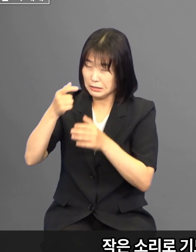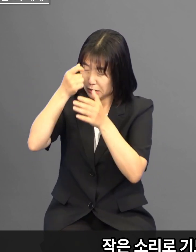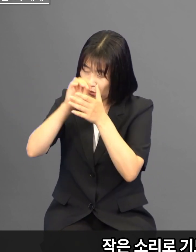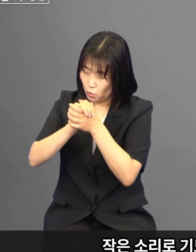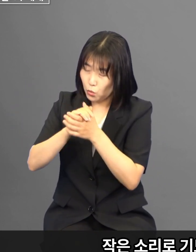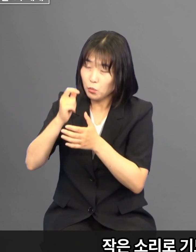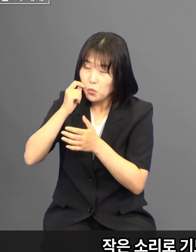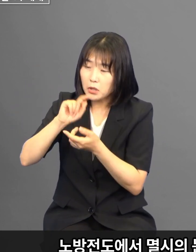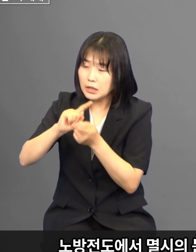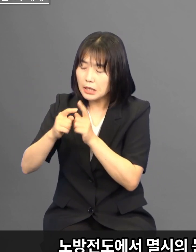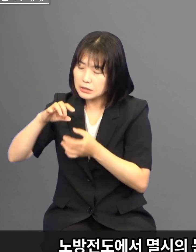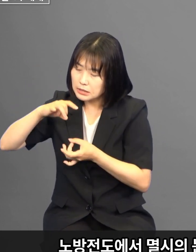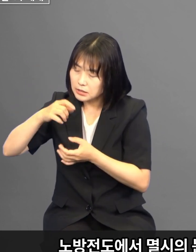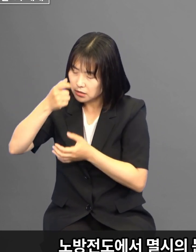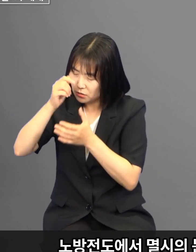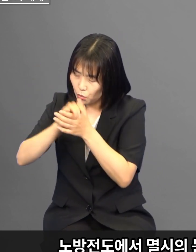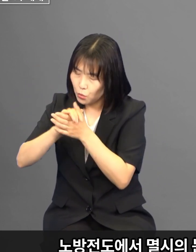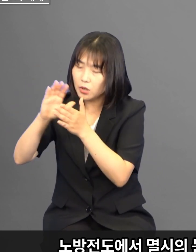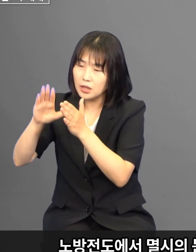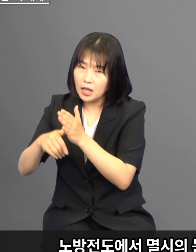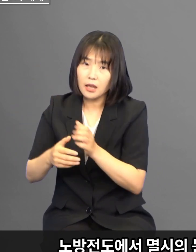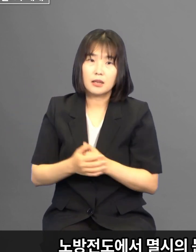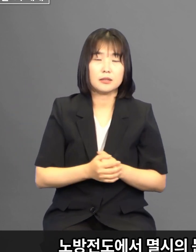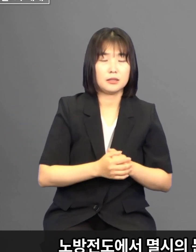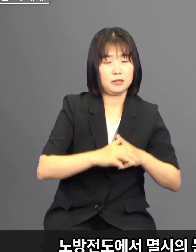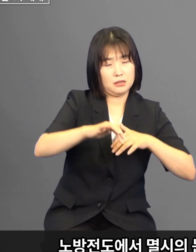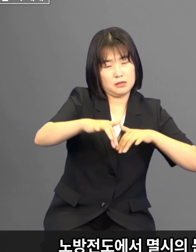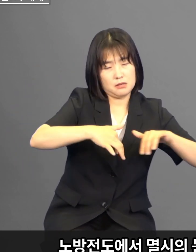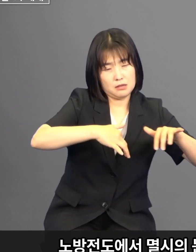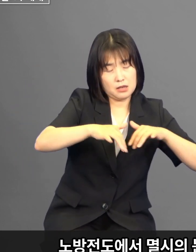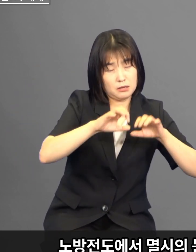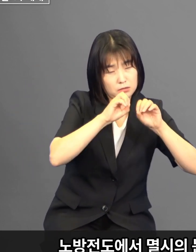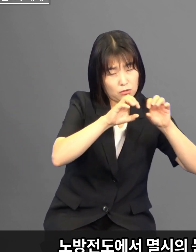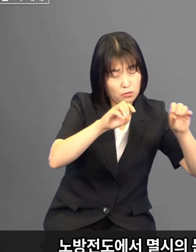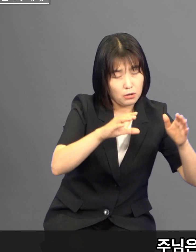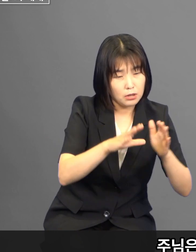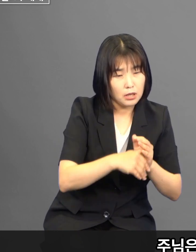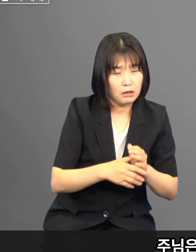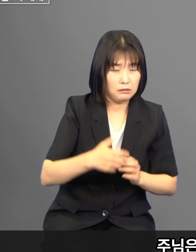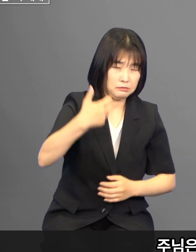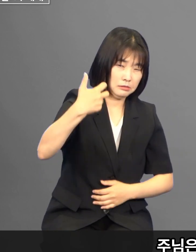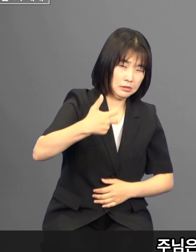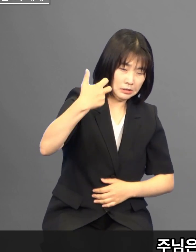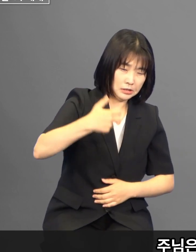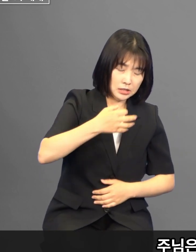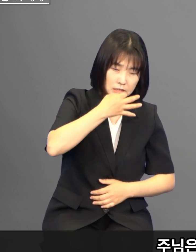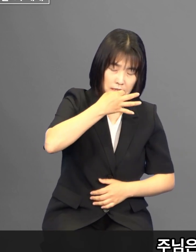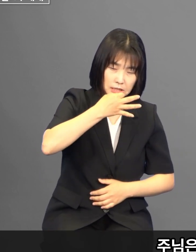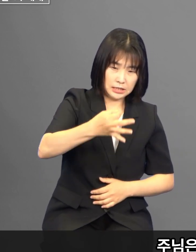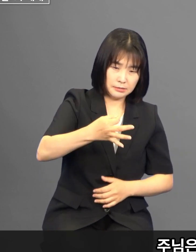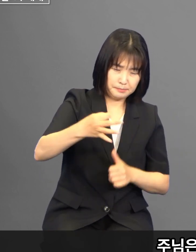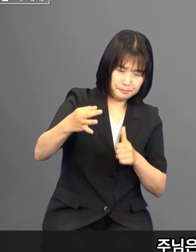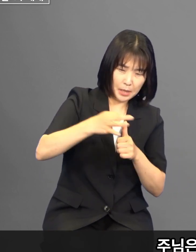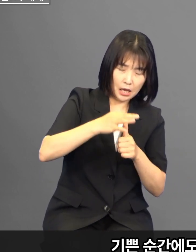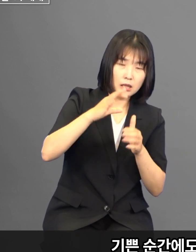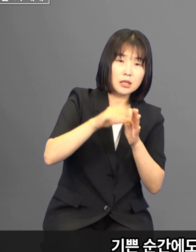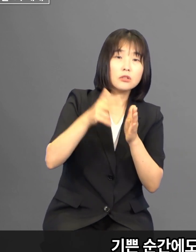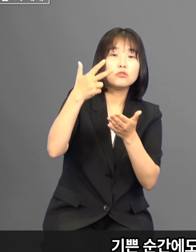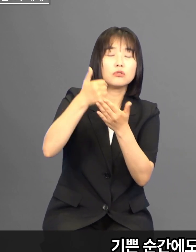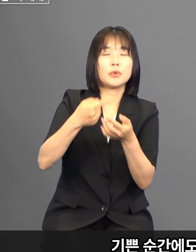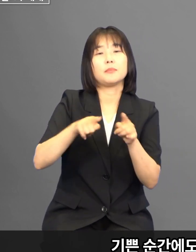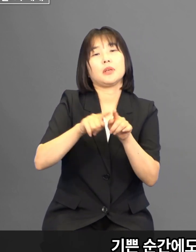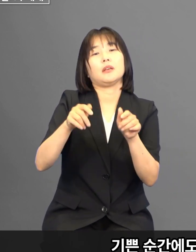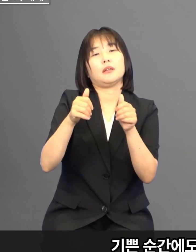때에도, 노방전도에서 멸시의 눈빛을 받고 침뱉음을 당할 때에도 주님은 함께 하셨습니다.